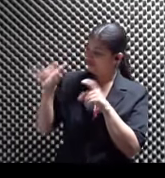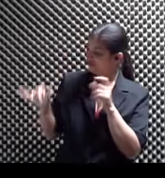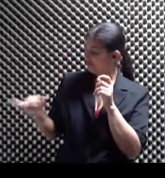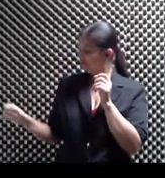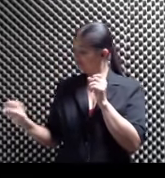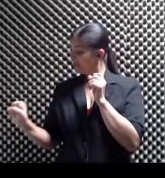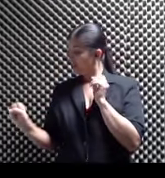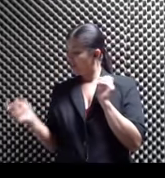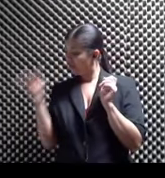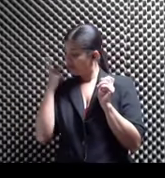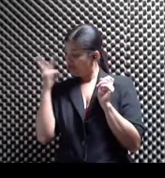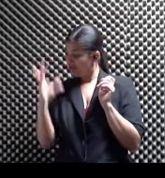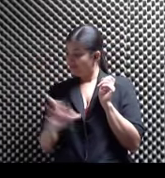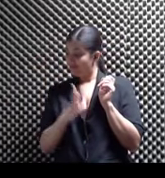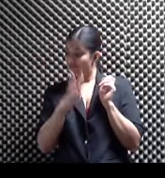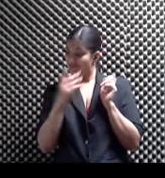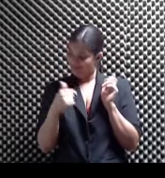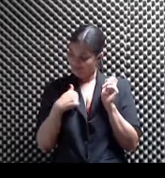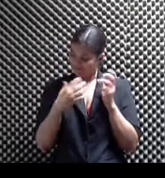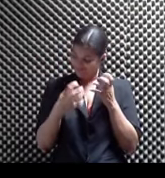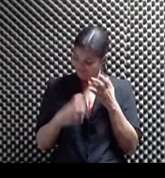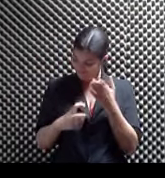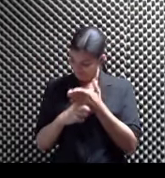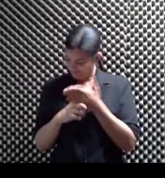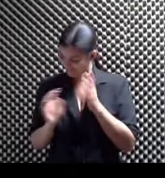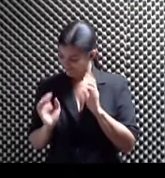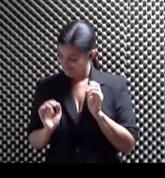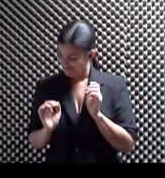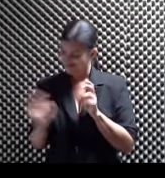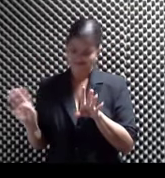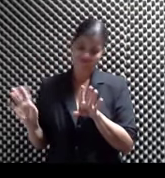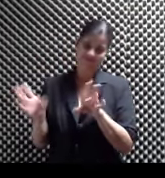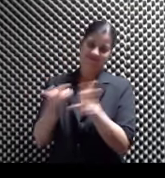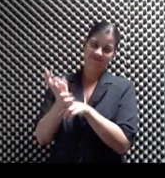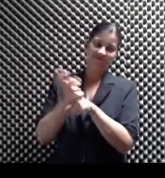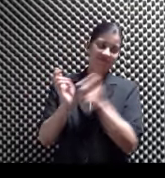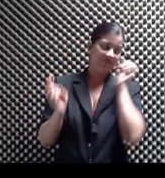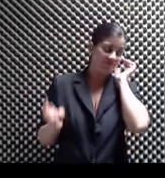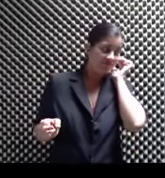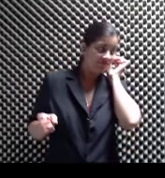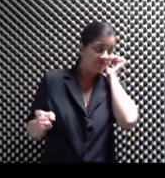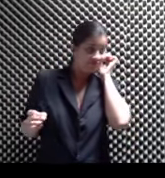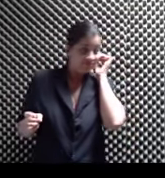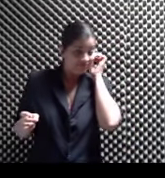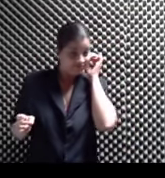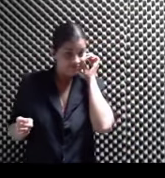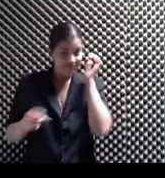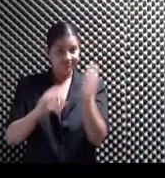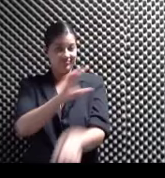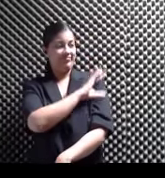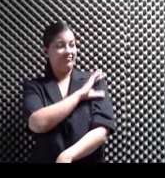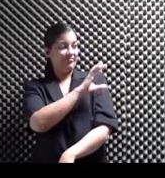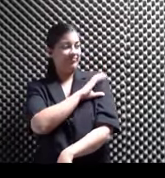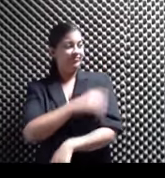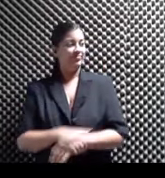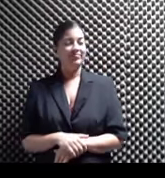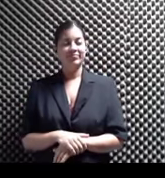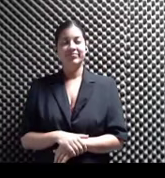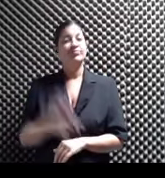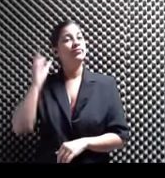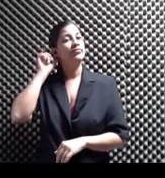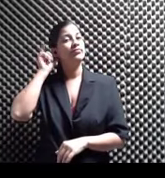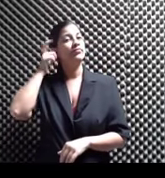y luce muy, muy elegante. Yo le tiraría un ticket. No, nada, gufeando. Llegó